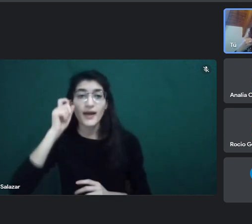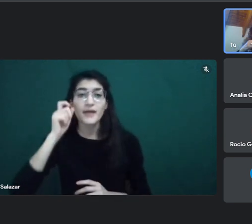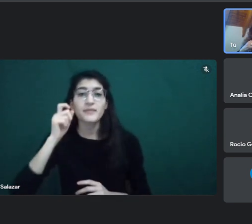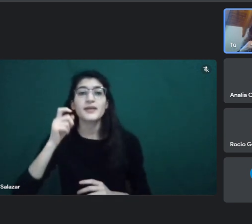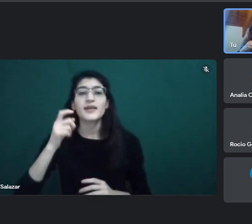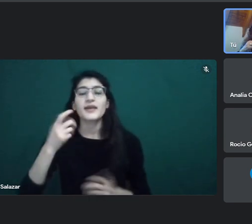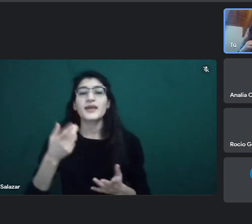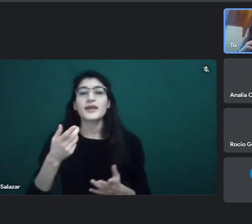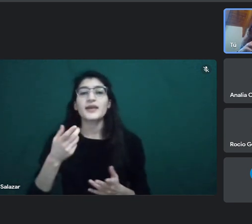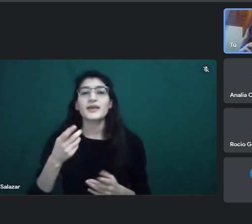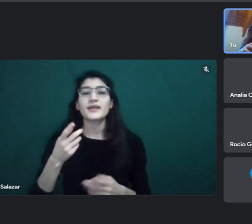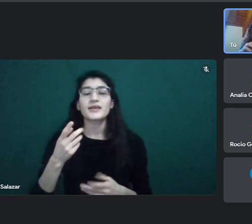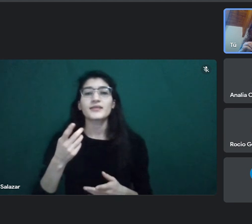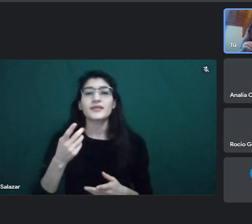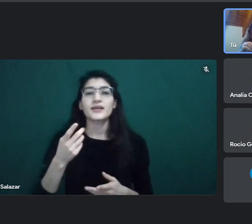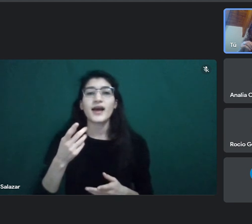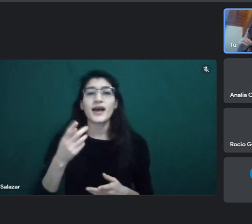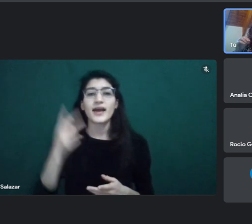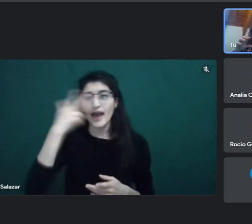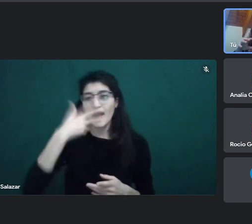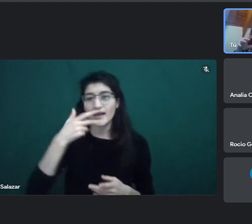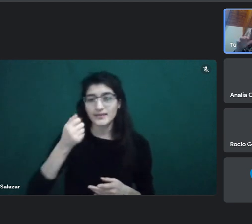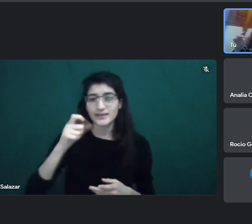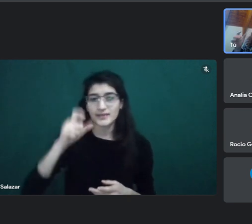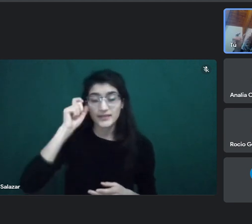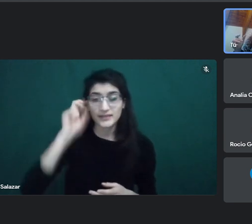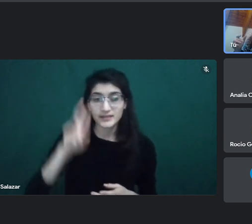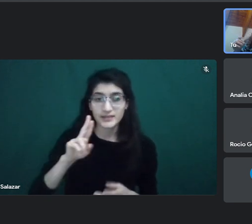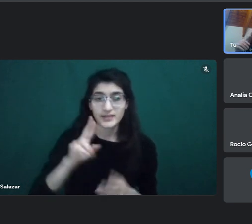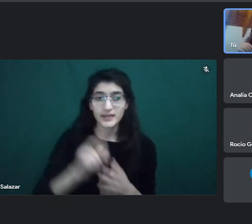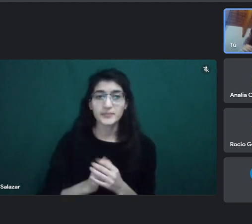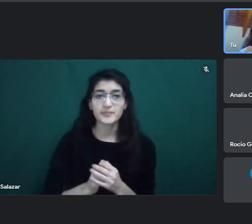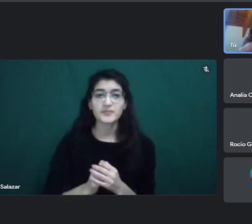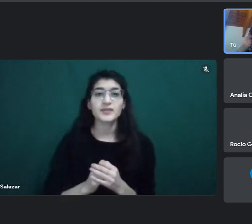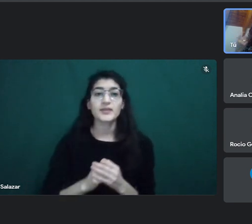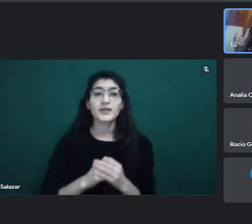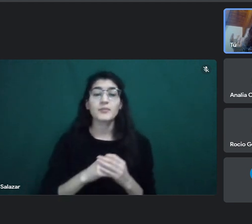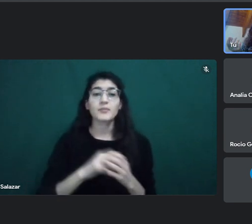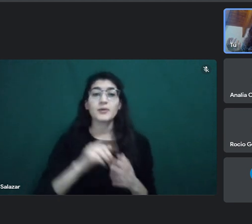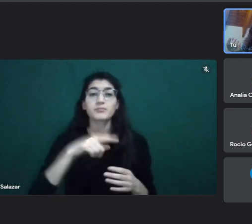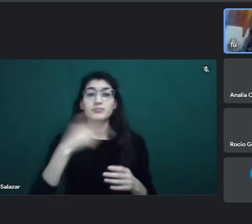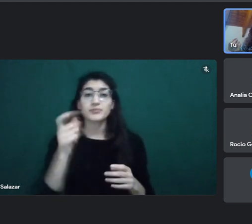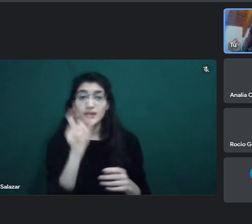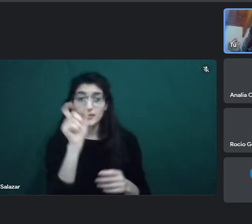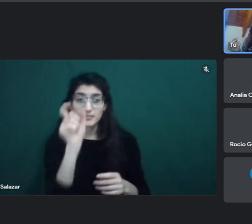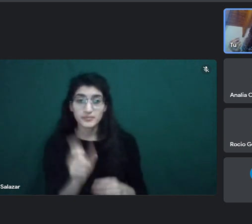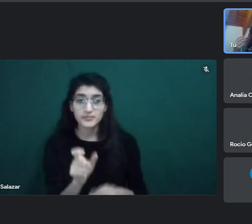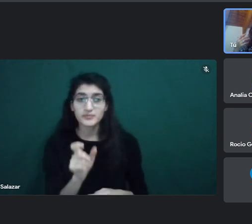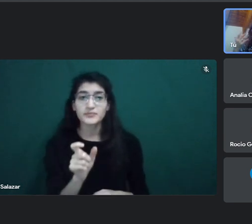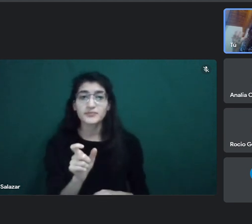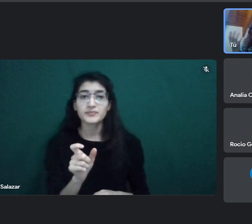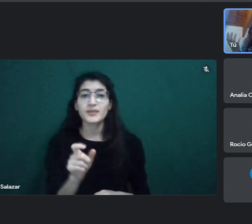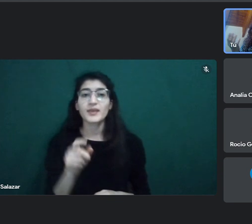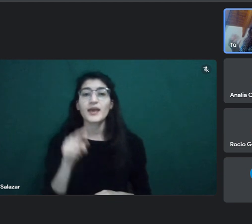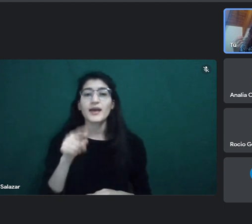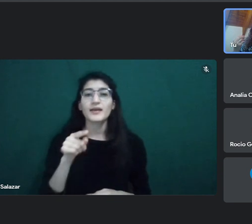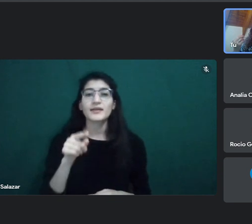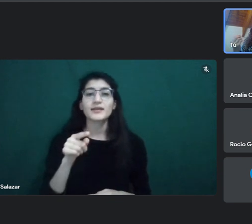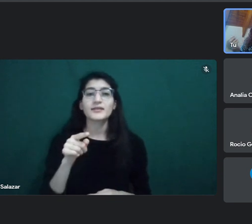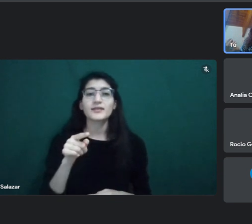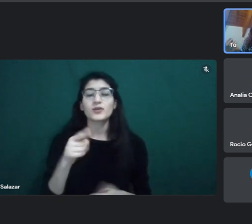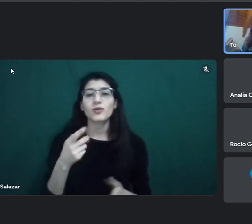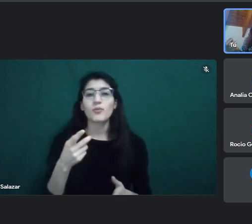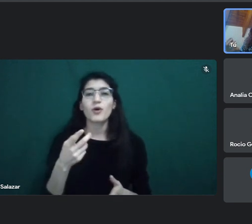to es más para una obligación moral o una recomendación, ¿sí? O una condición,